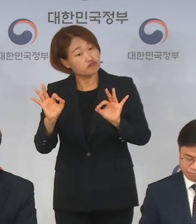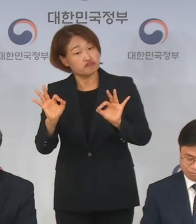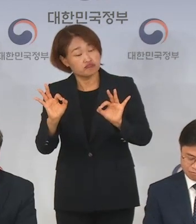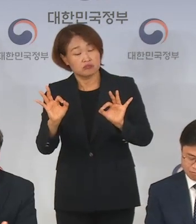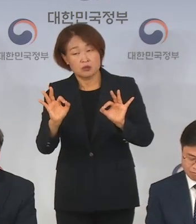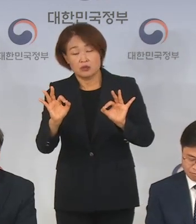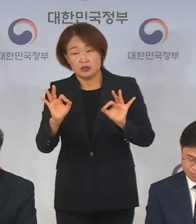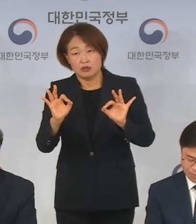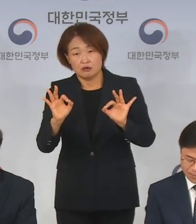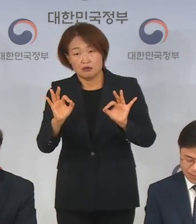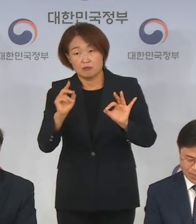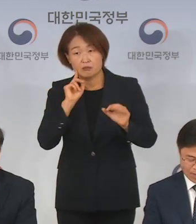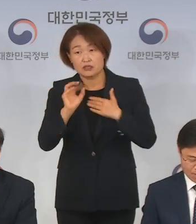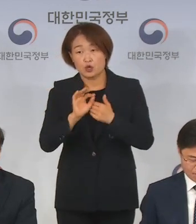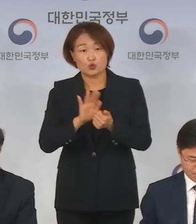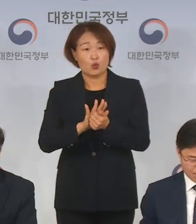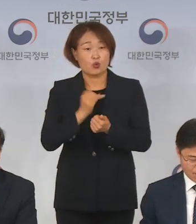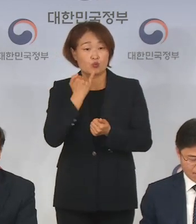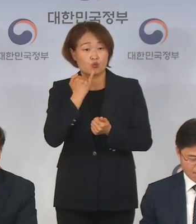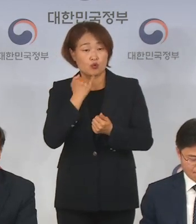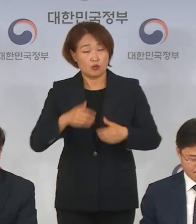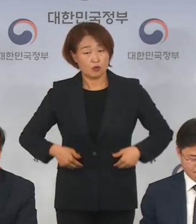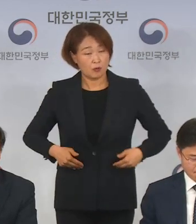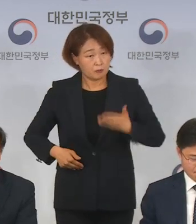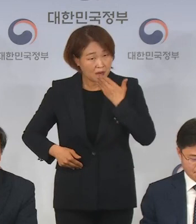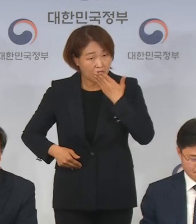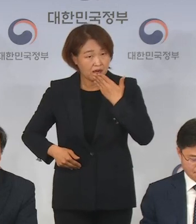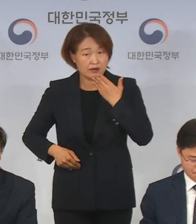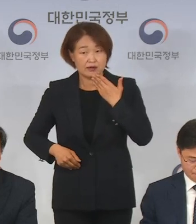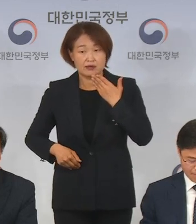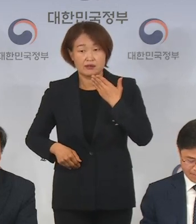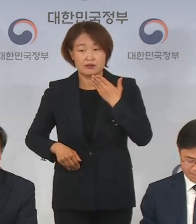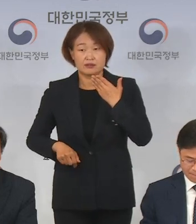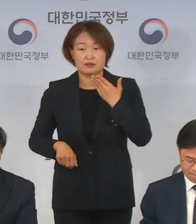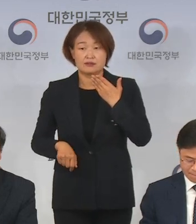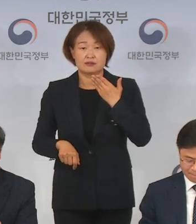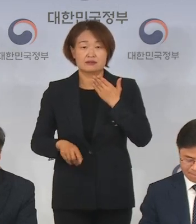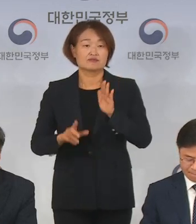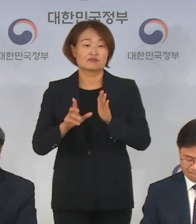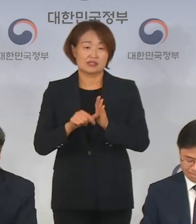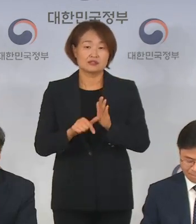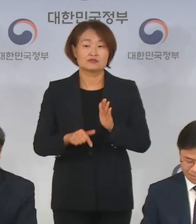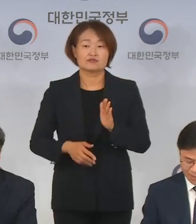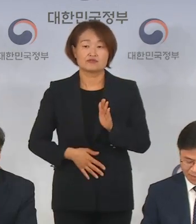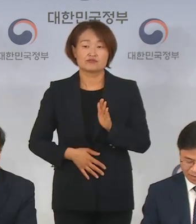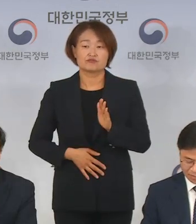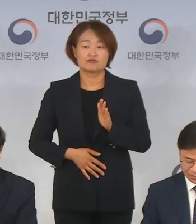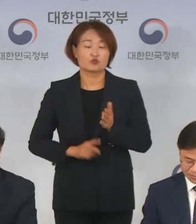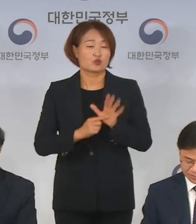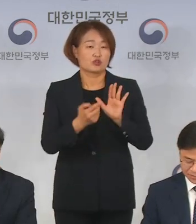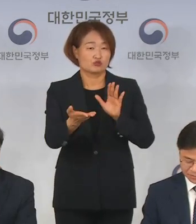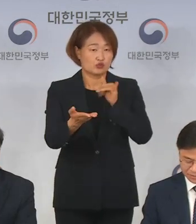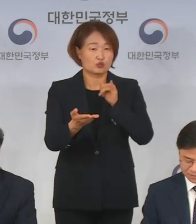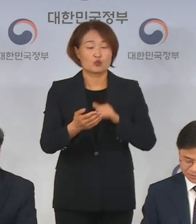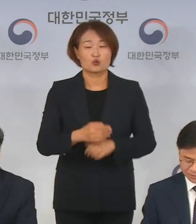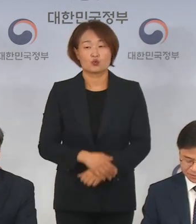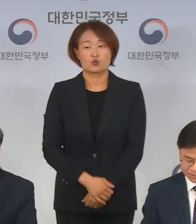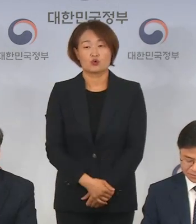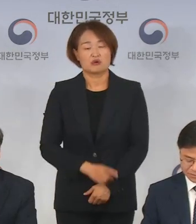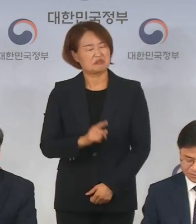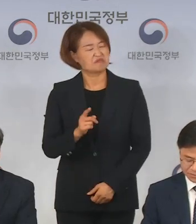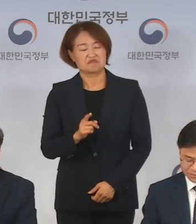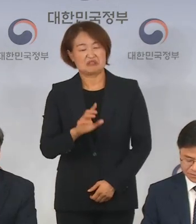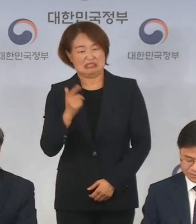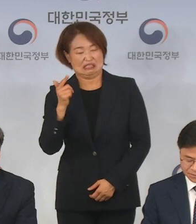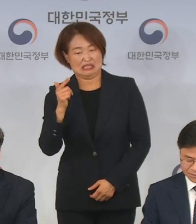같이 하는 도움이 되고 필요하다면은 뭐 그 좀 전향적인 생각도 해봐야 될 것이고, 그렇지 않고 적절치